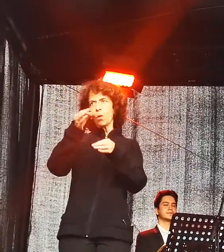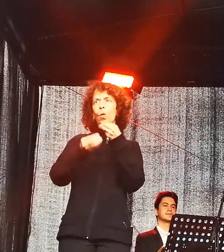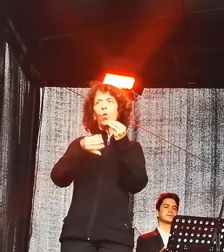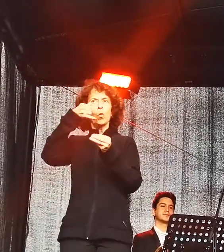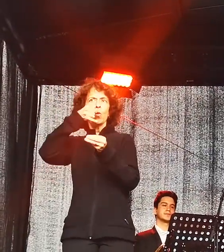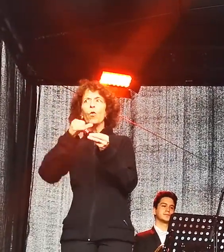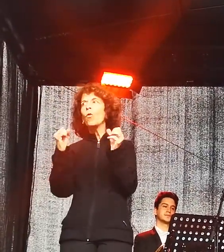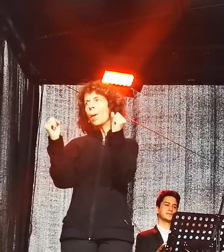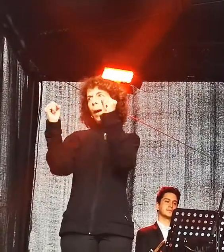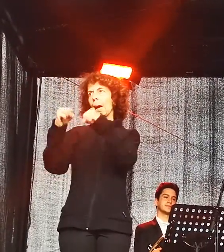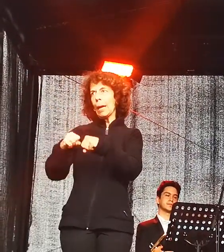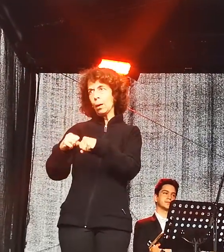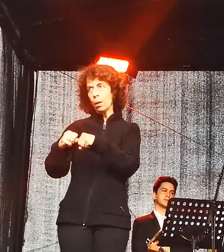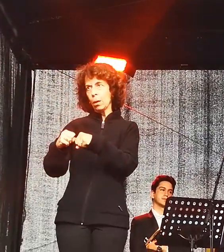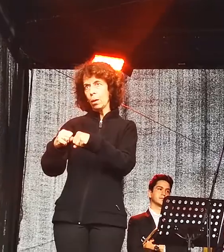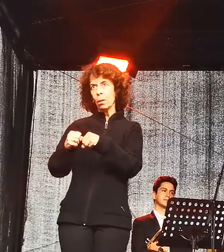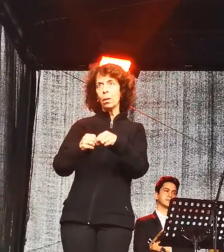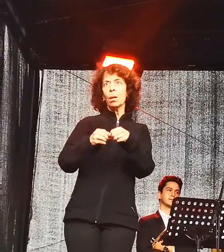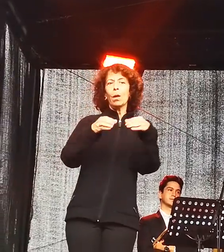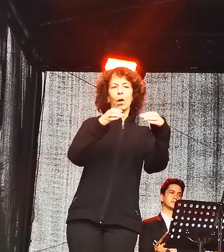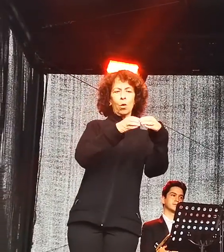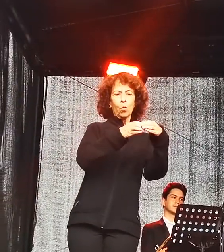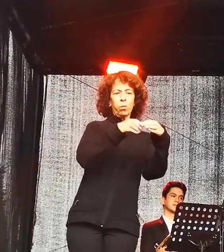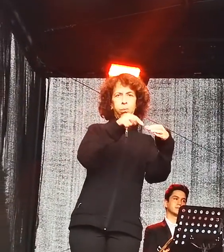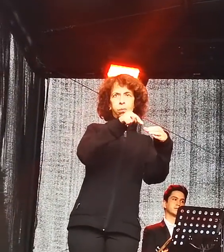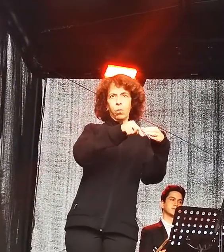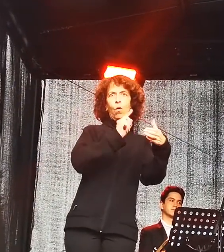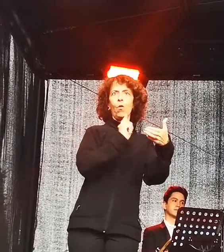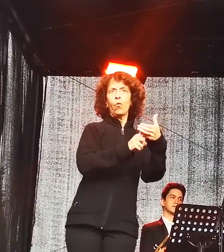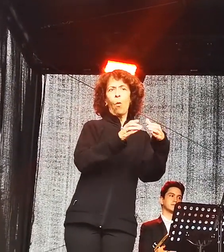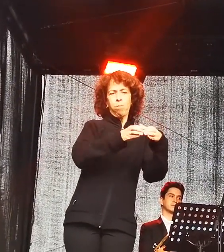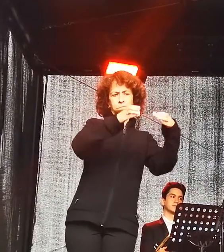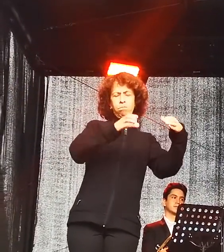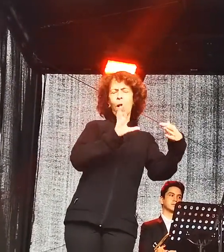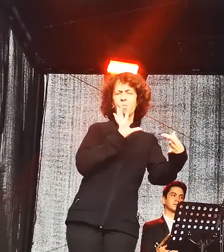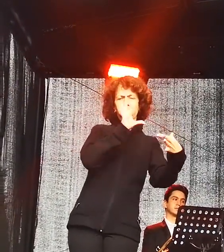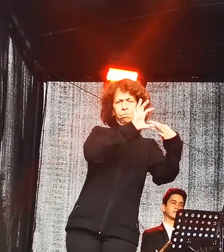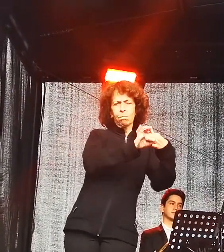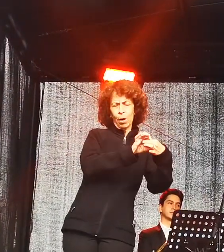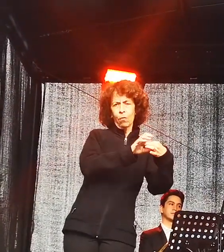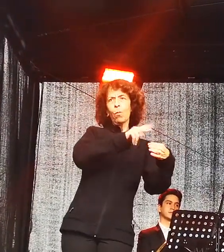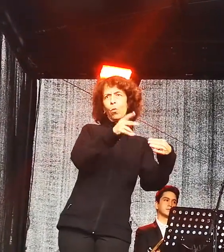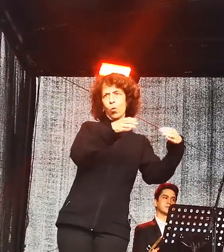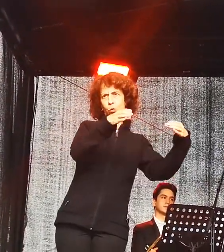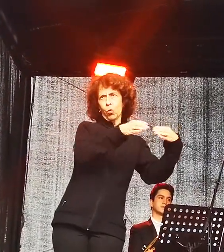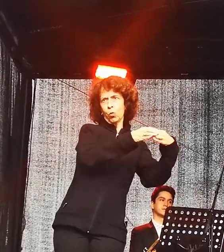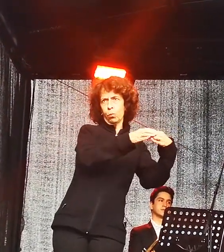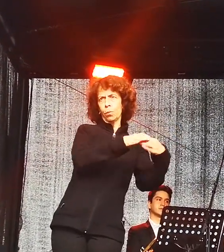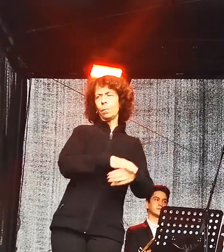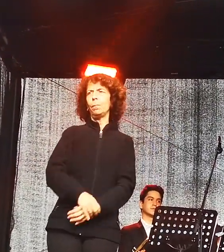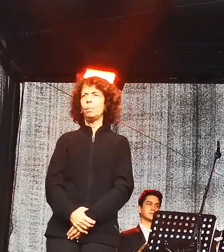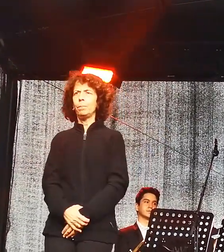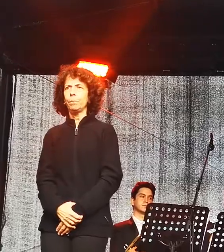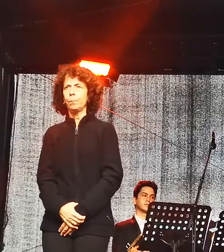par accommodement, les confédérés sont tenus de prendre fait et cause pour l'autre partie.